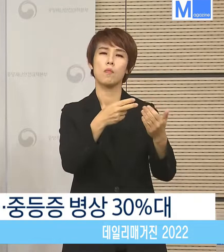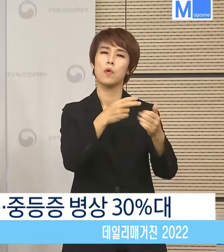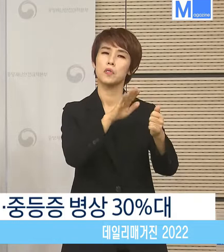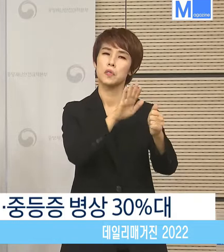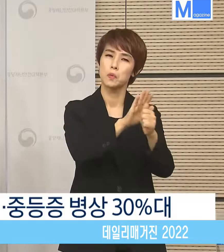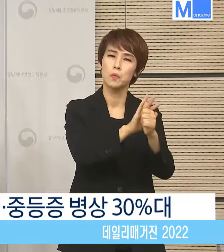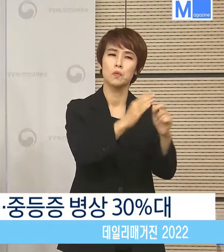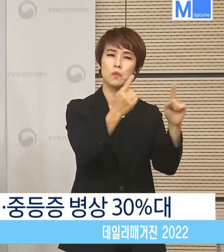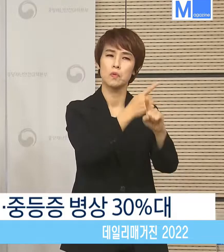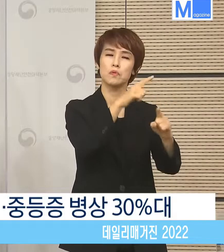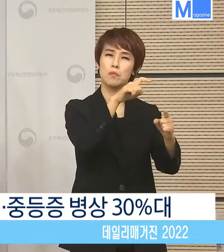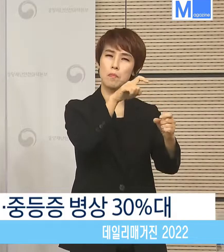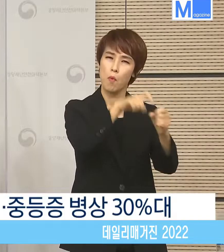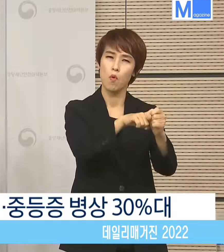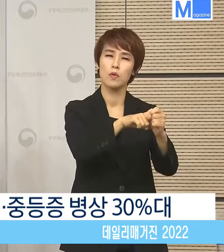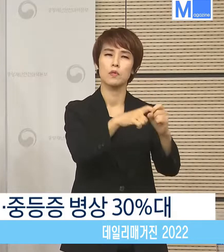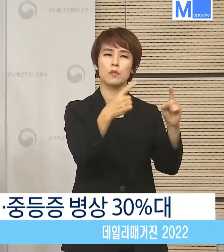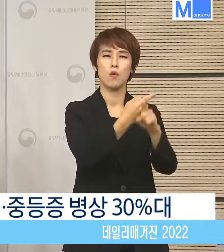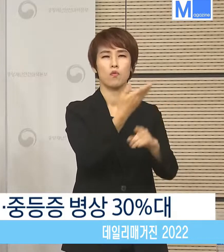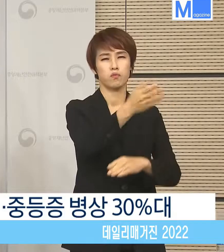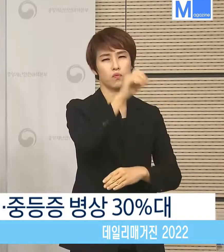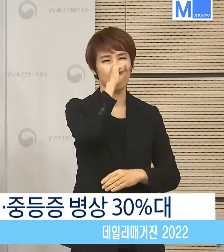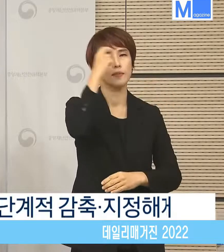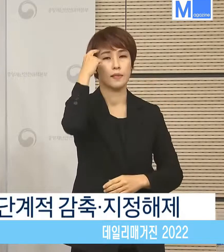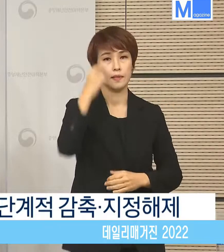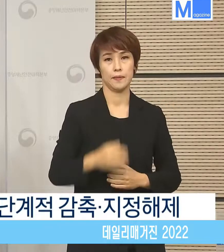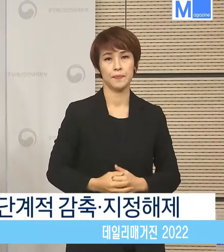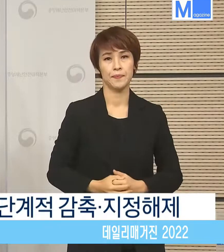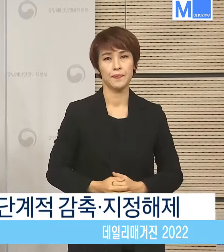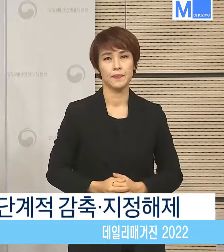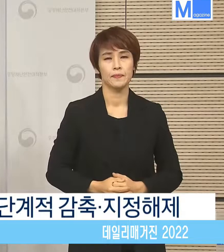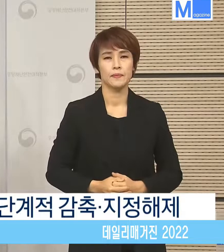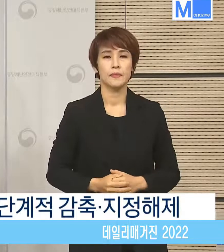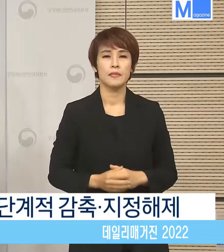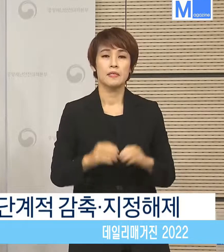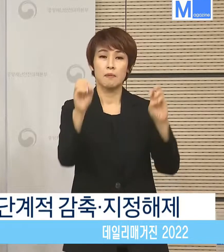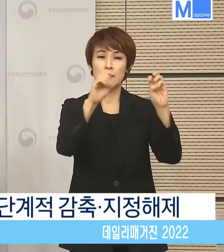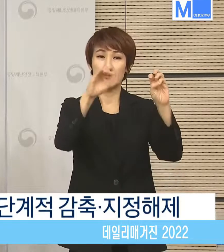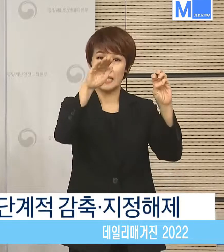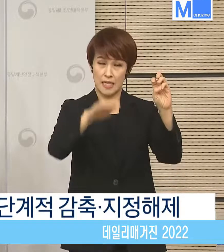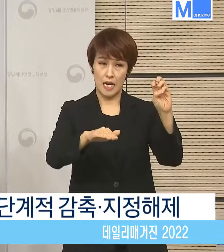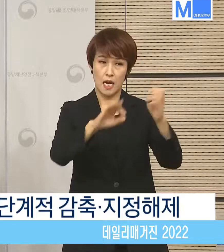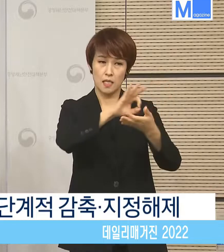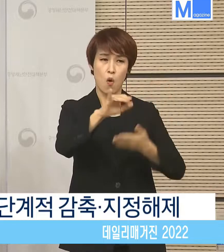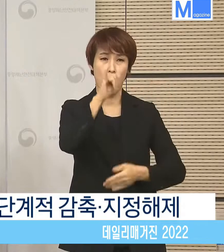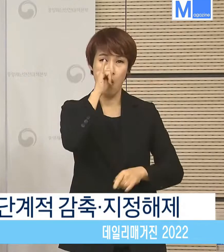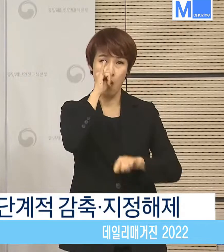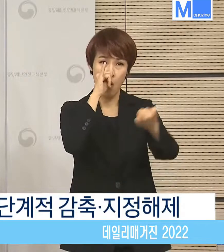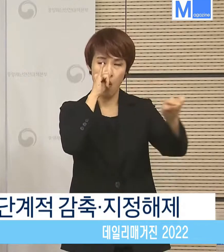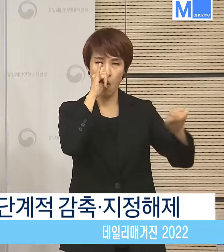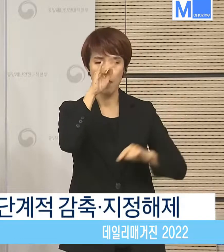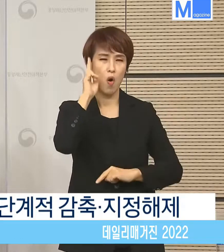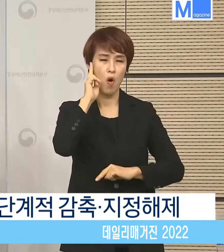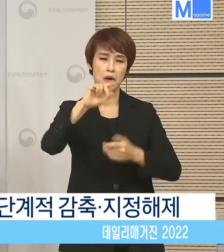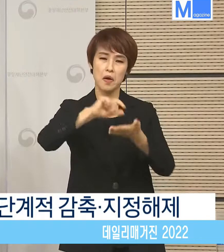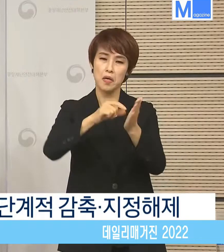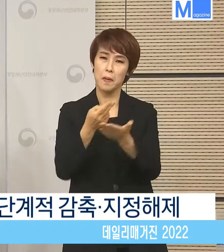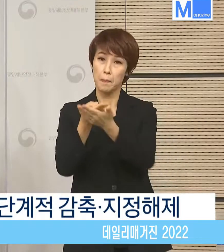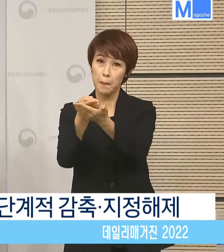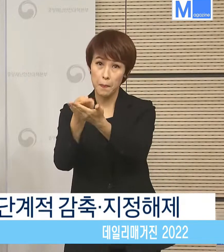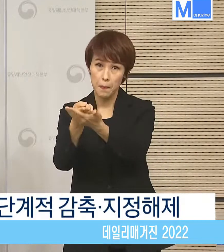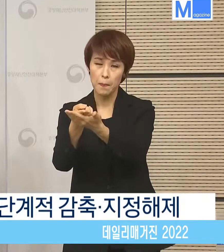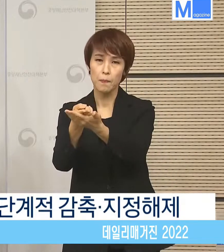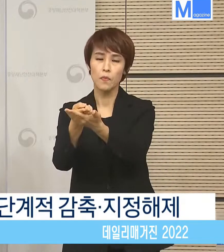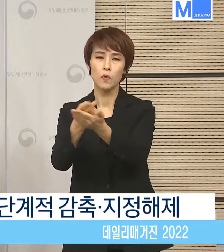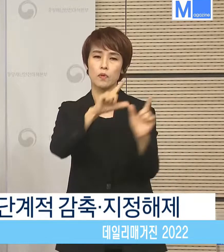부분으로 전환할 필요가 있습니다. 다만 이는 30% 이하 가동률을 보이고 있는 중등증 입원